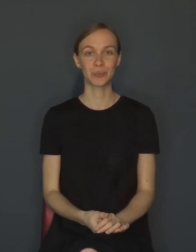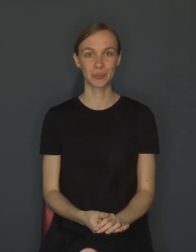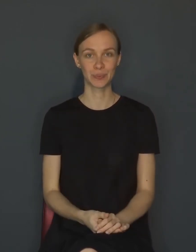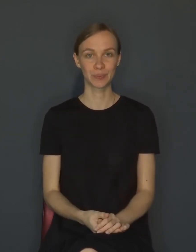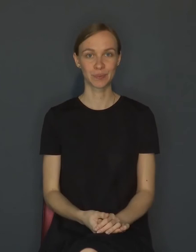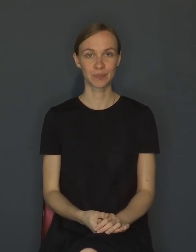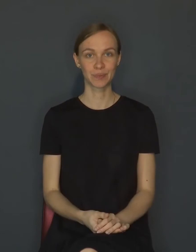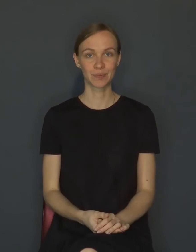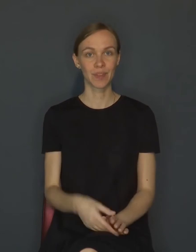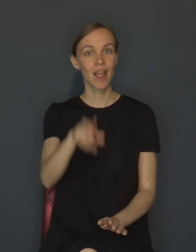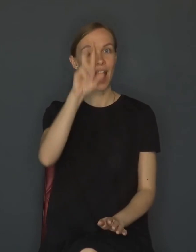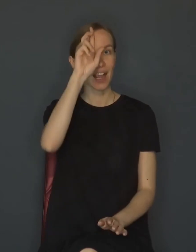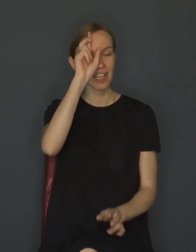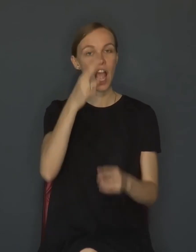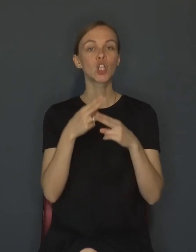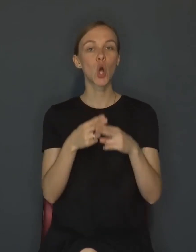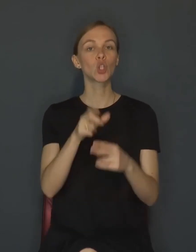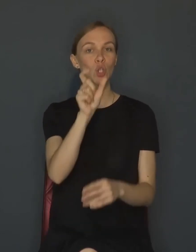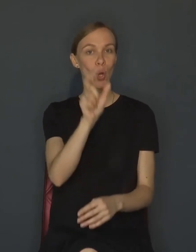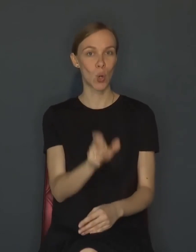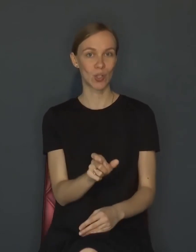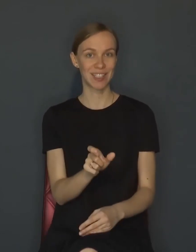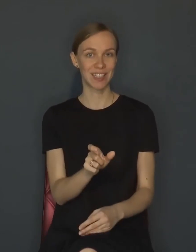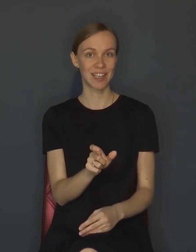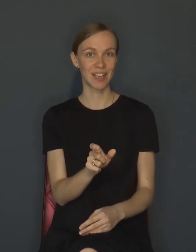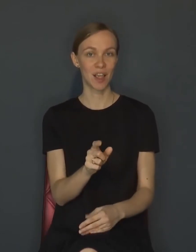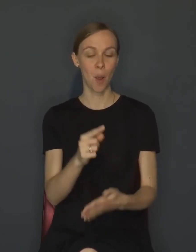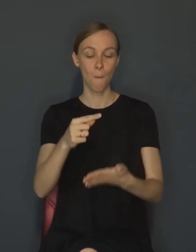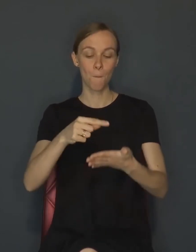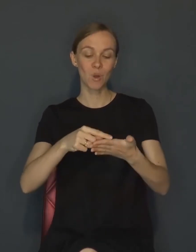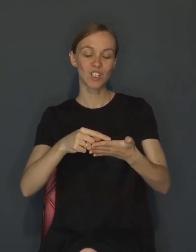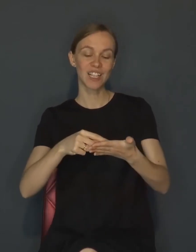Князь Острозький позначав гармати своїм гербом.